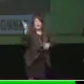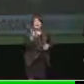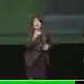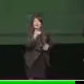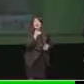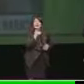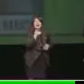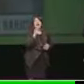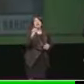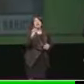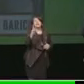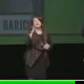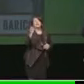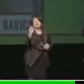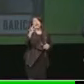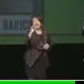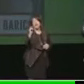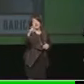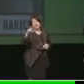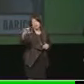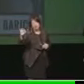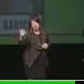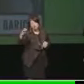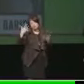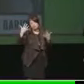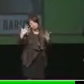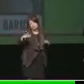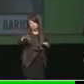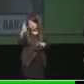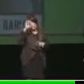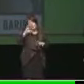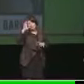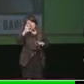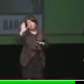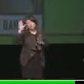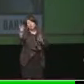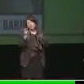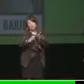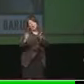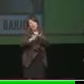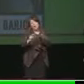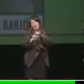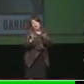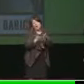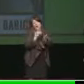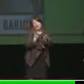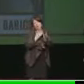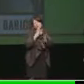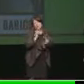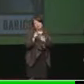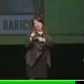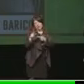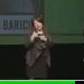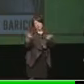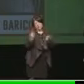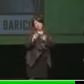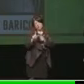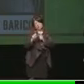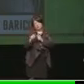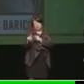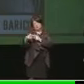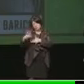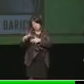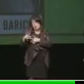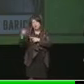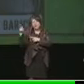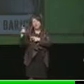Baricco che alla fine del tour di The Game il suo libro molto fortunato proprio su questi temi verrà a tirare le somme del suo